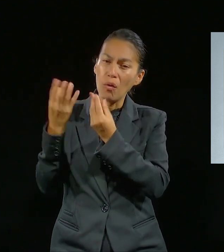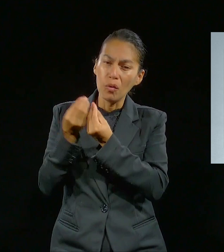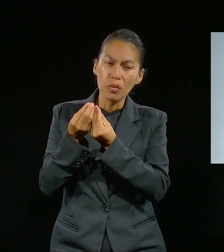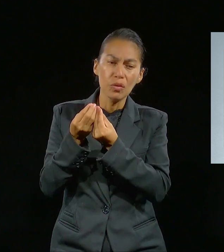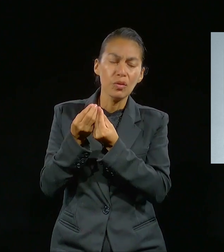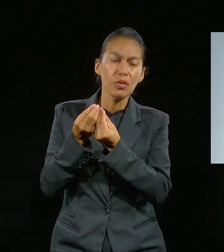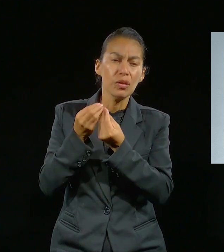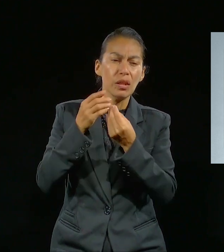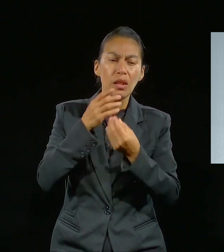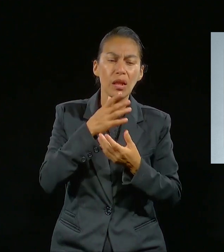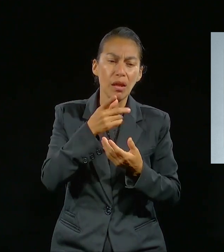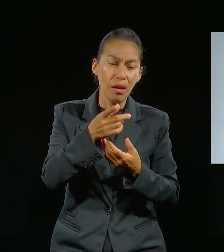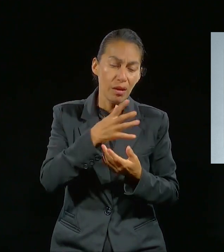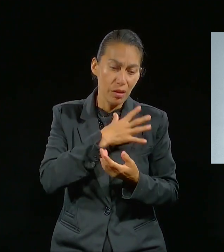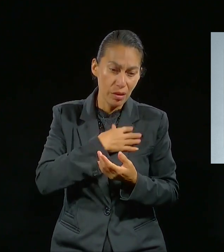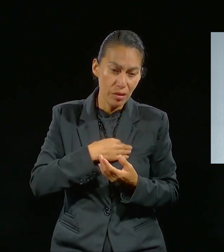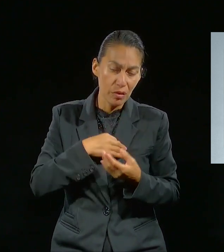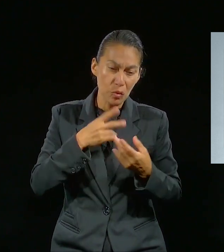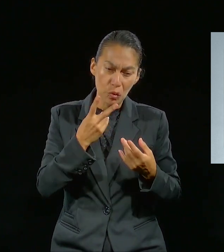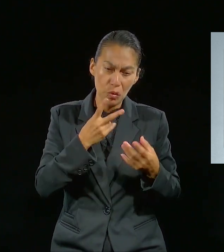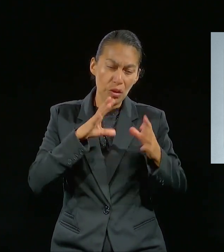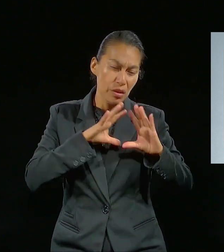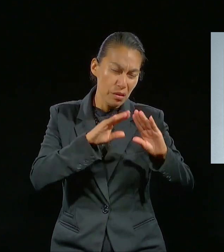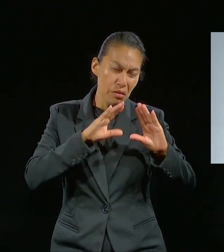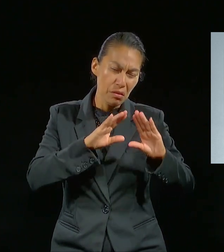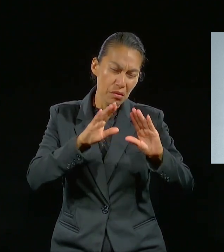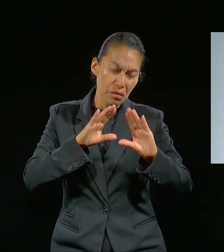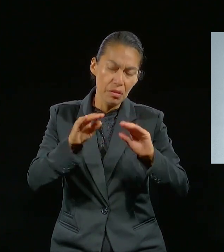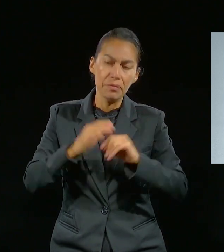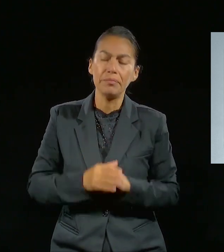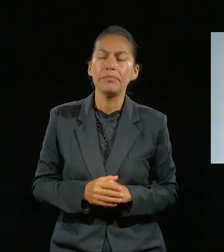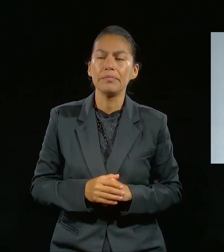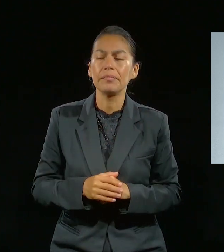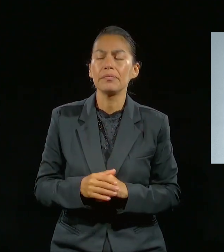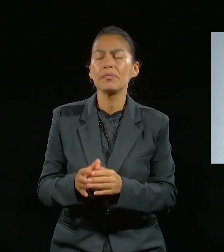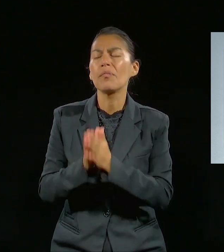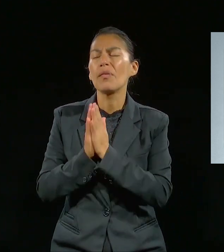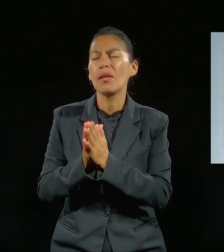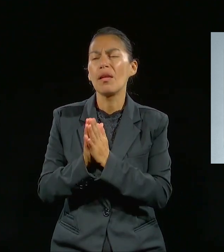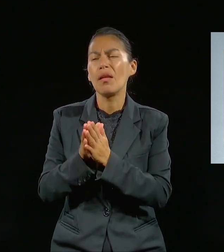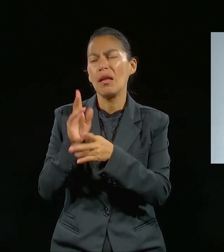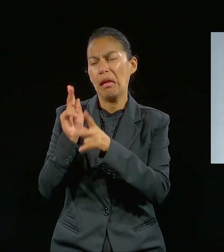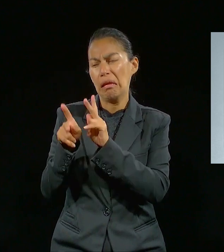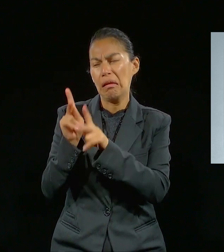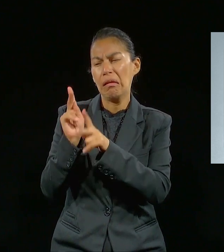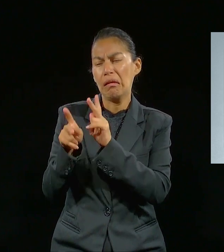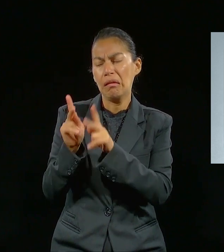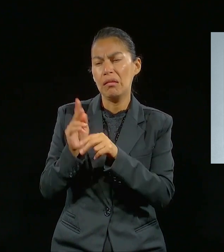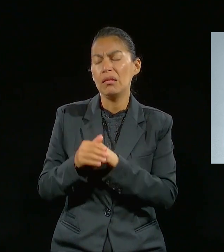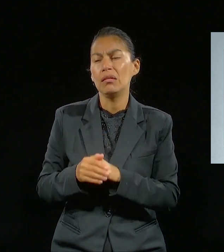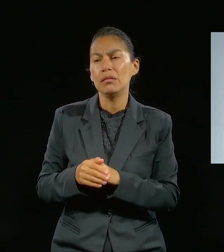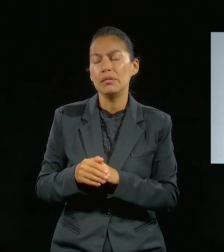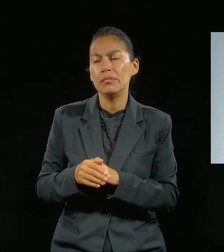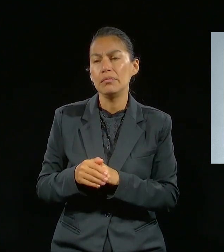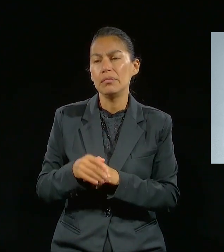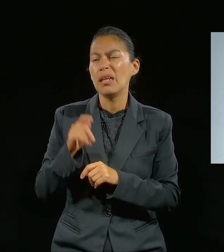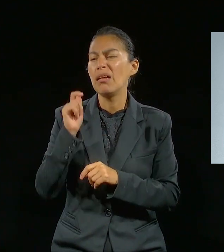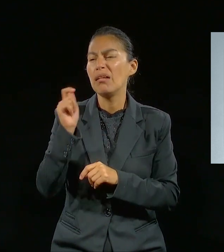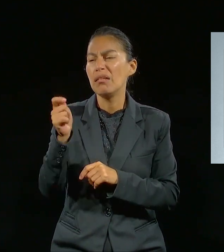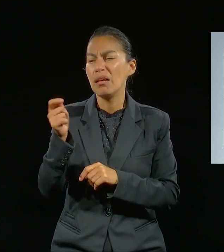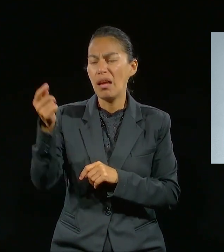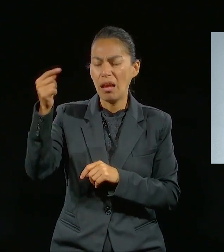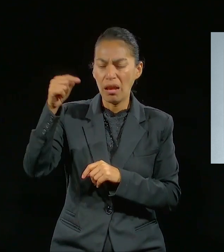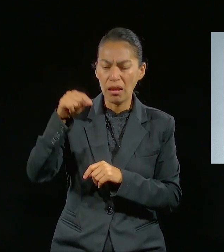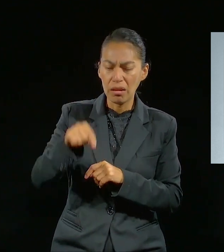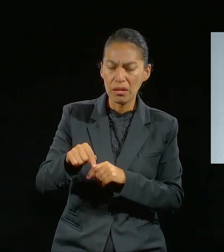inculcarle ese amor a su hijo, a sus hijos, ¿no? Cuéntenos,